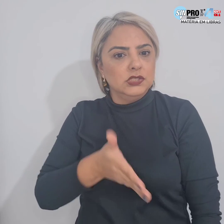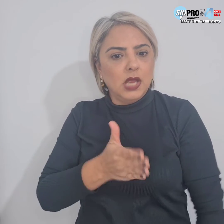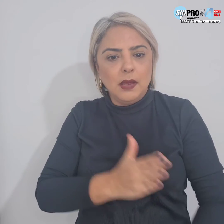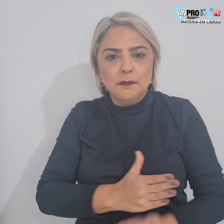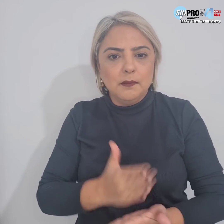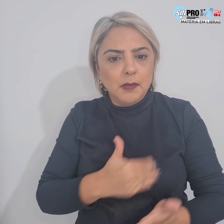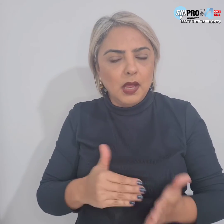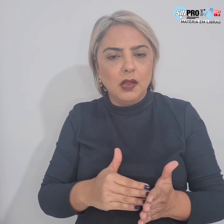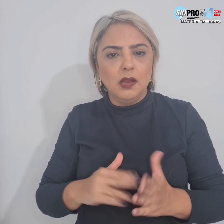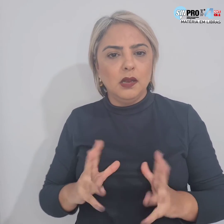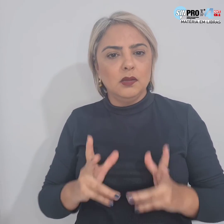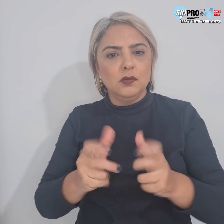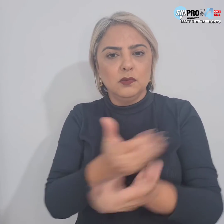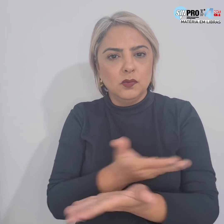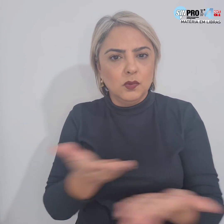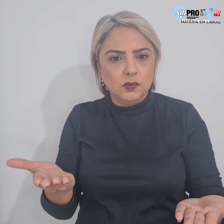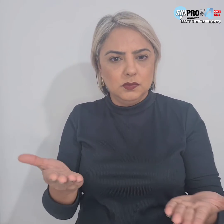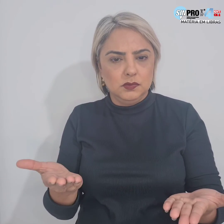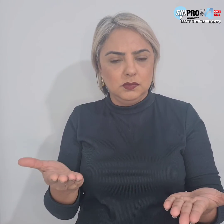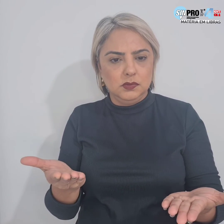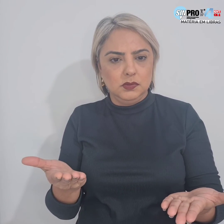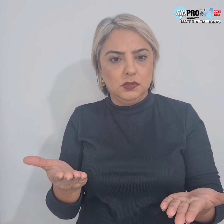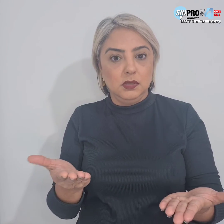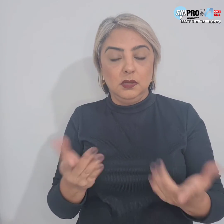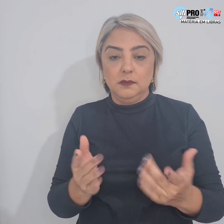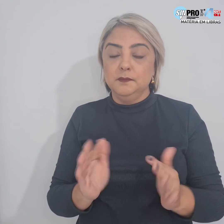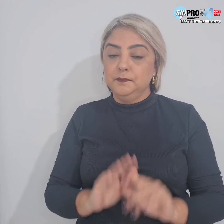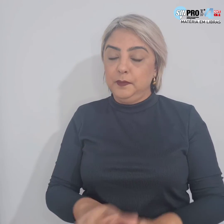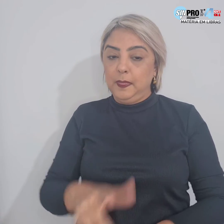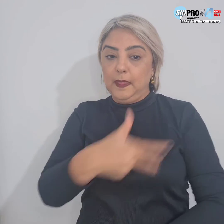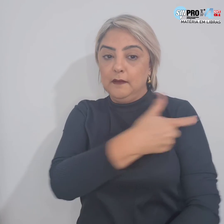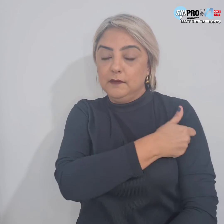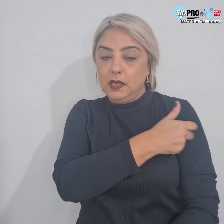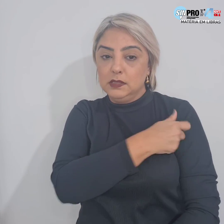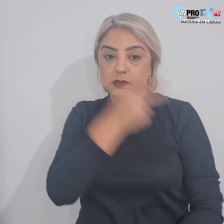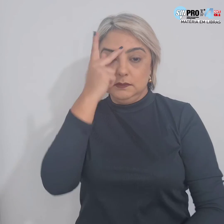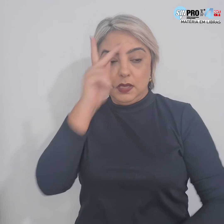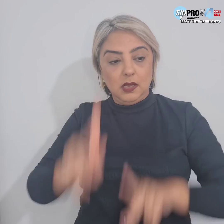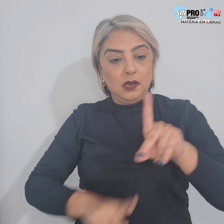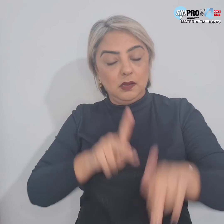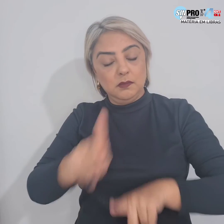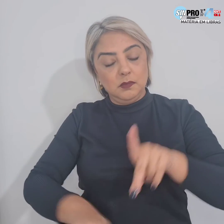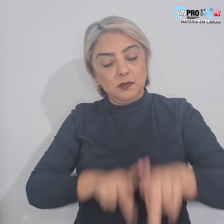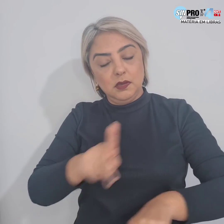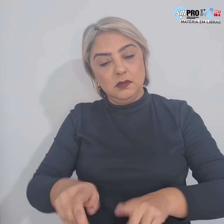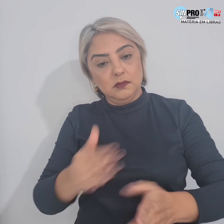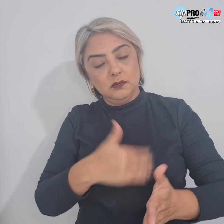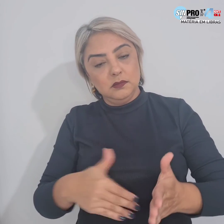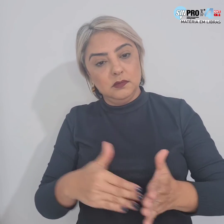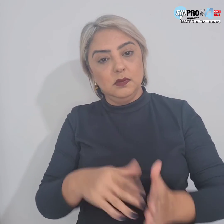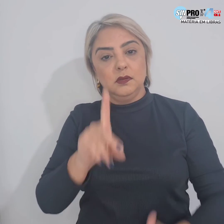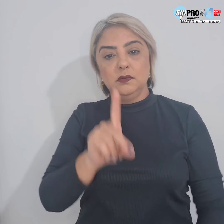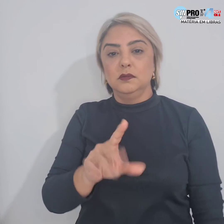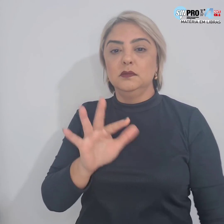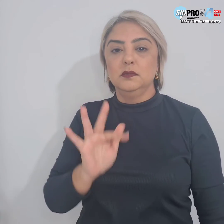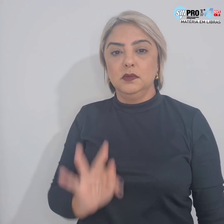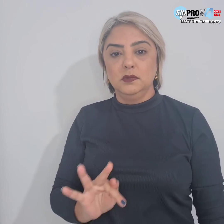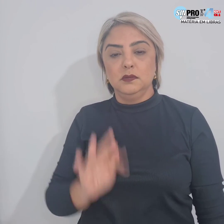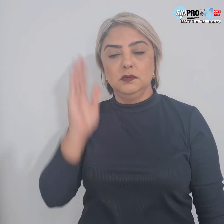todos e todas. Enfim, vacina para toda a população do Distrito Federal e do Brasil.